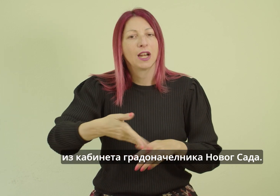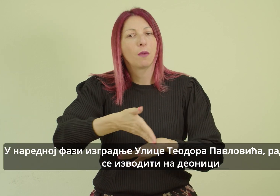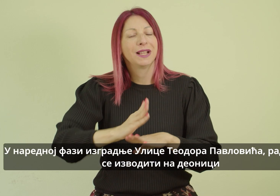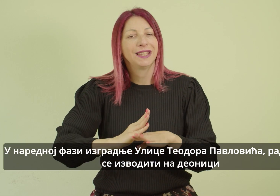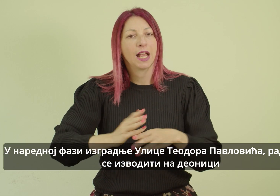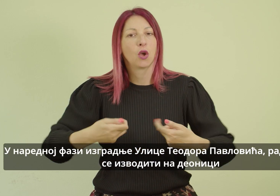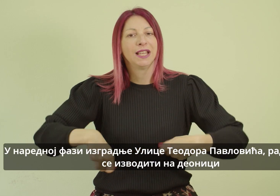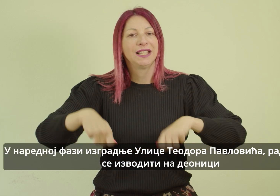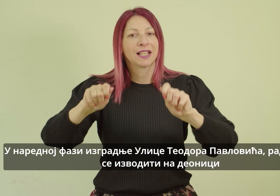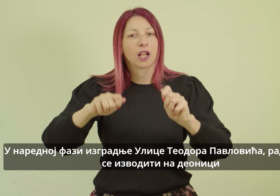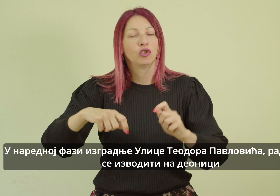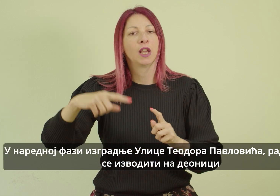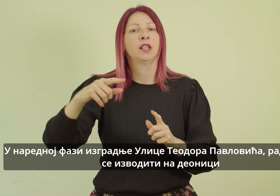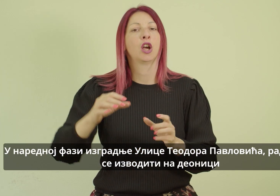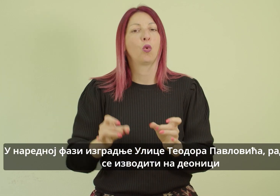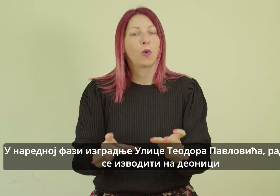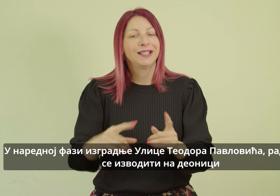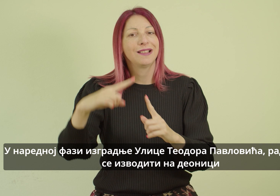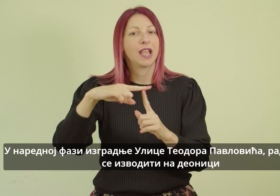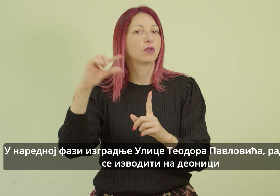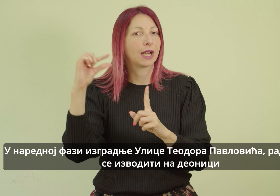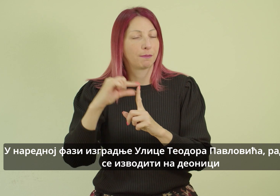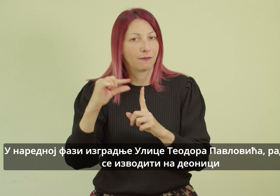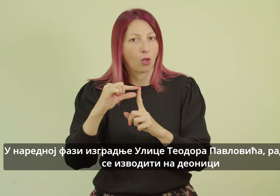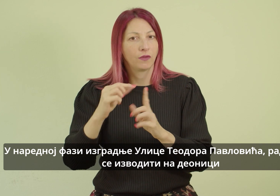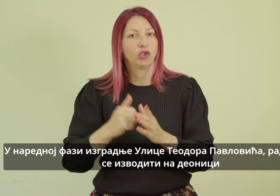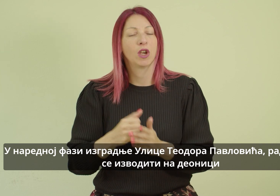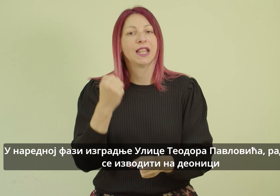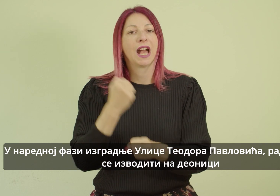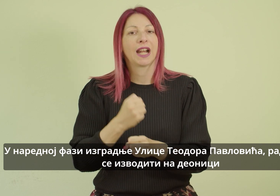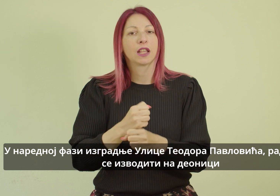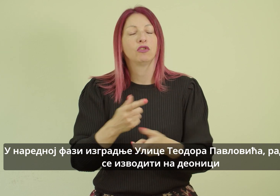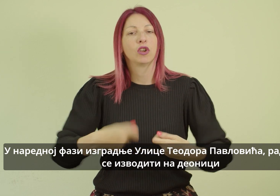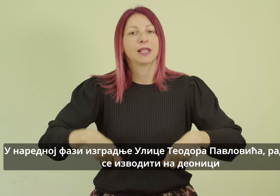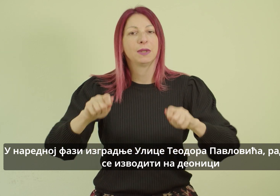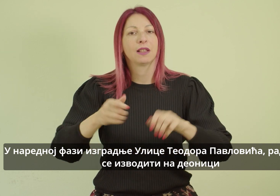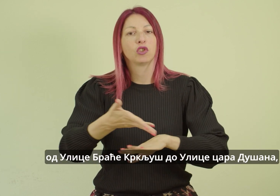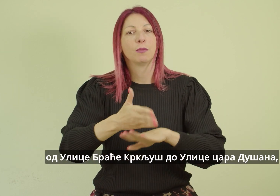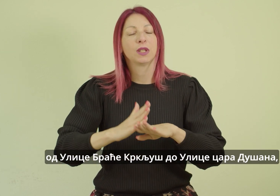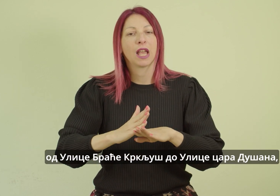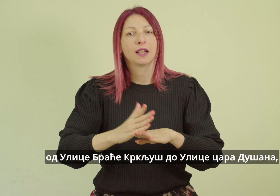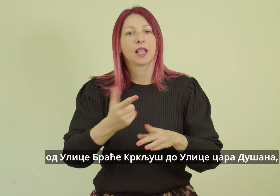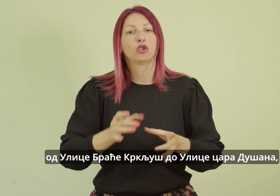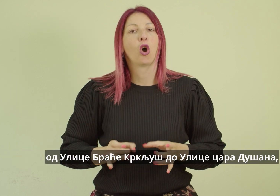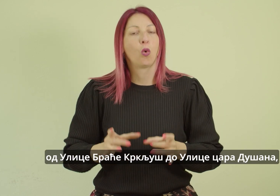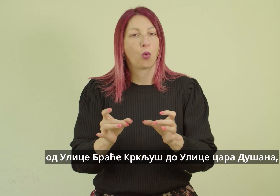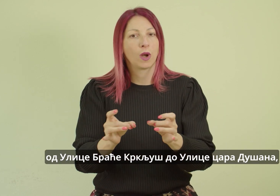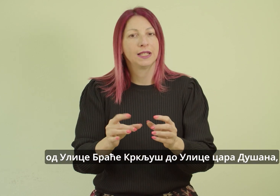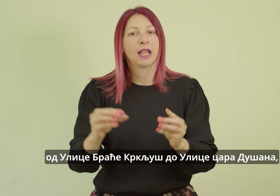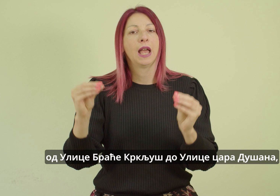U narednoj fazi izgradnje ulice Teodora Pavlovića radovi će se izvoditi na deonici od ulice Braće